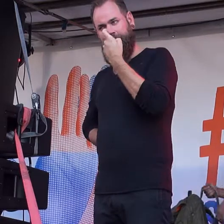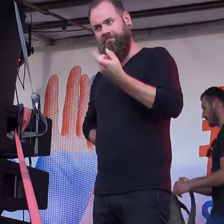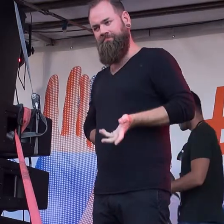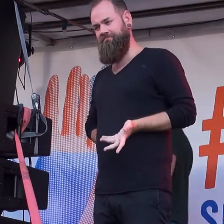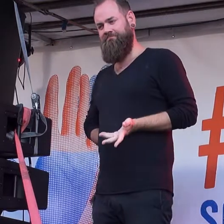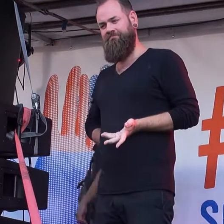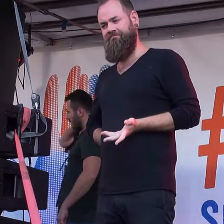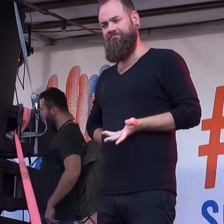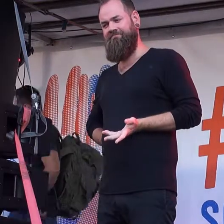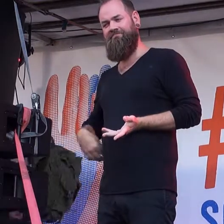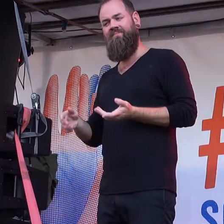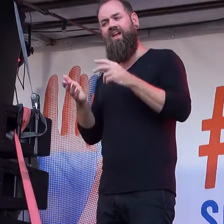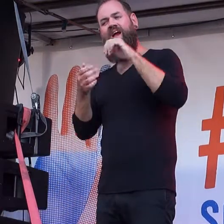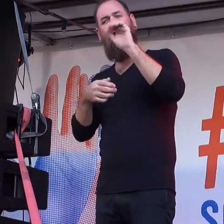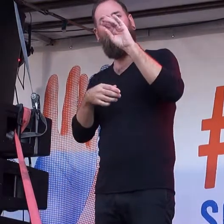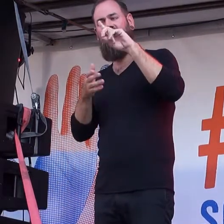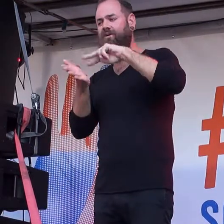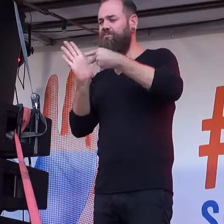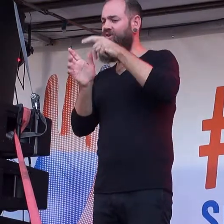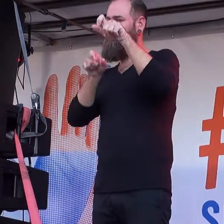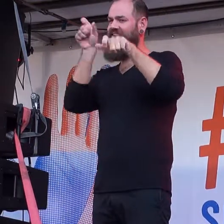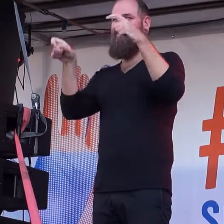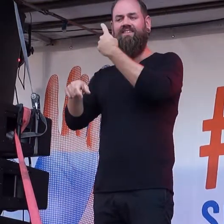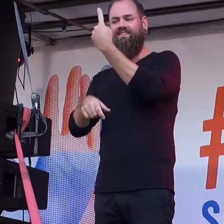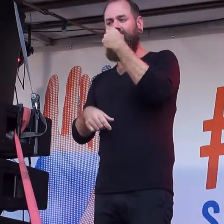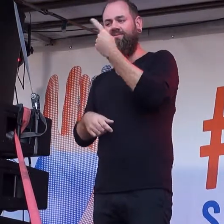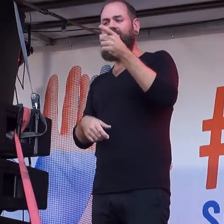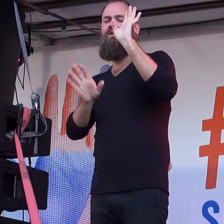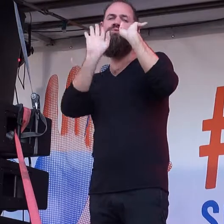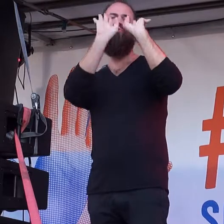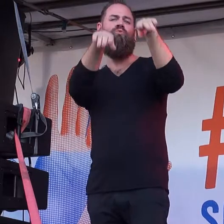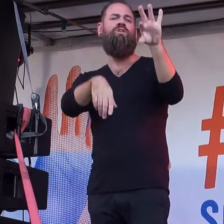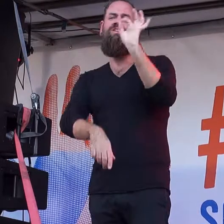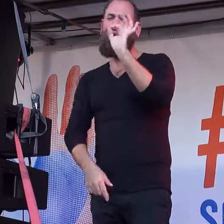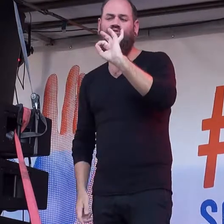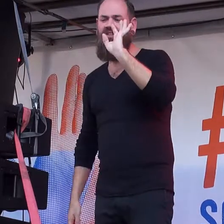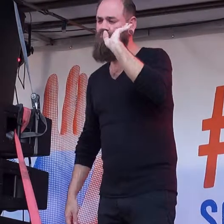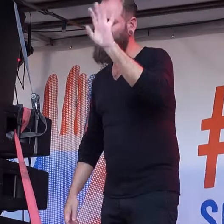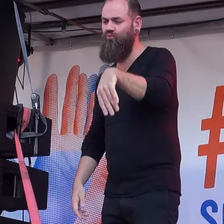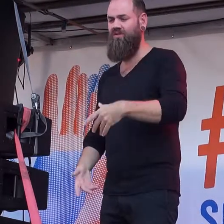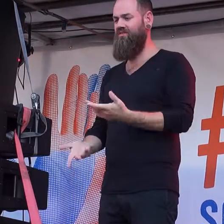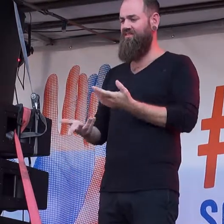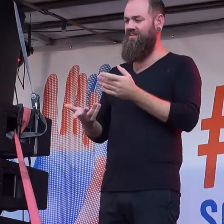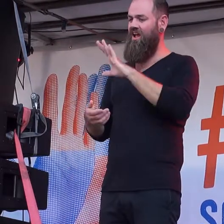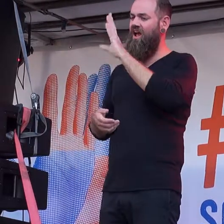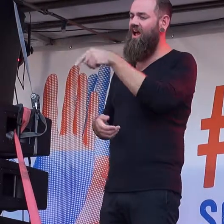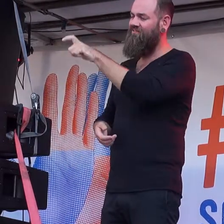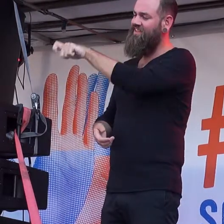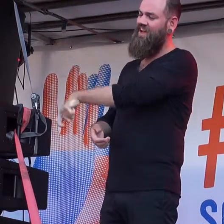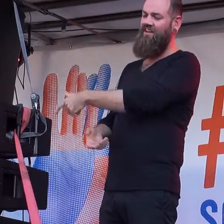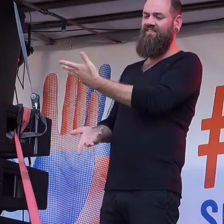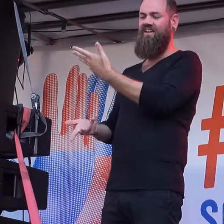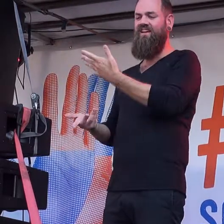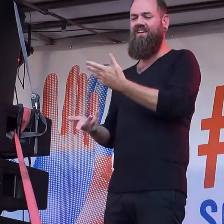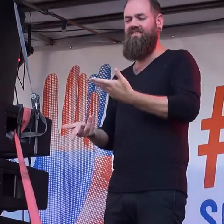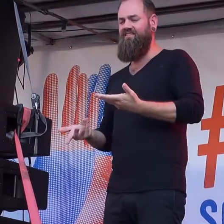fdp-politiker andere politiker als rollstuhlfahrer oder afrikaner bezeichnet eine politikerin in anatolien entsorgen